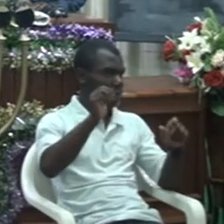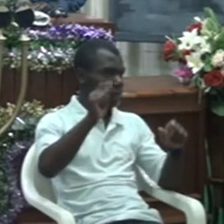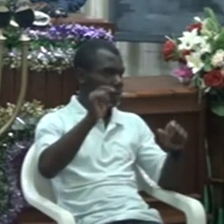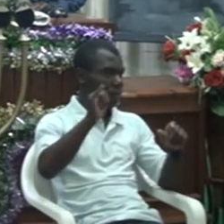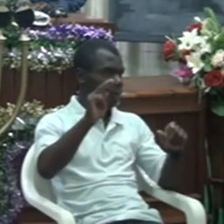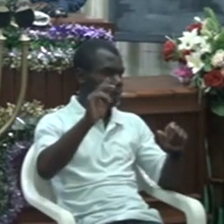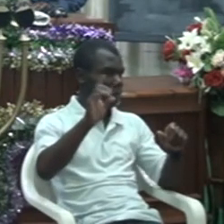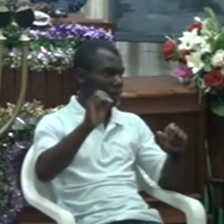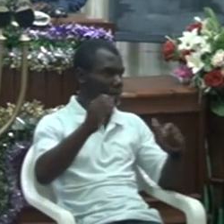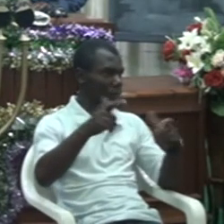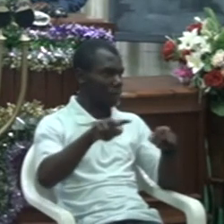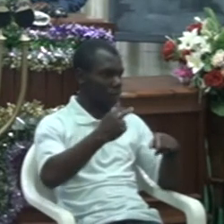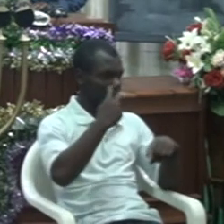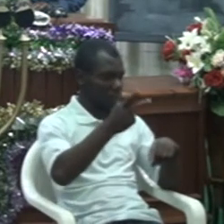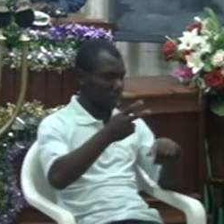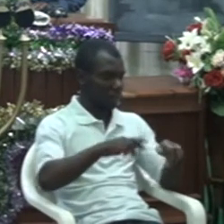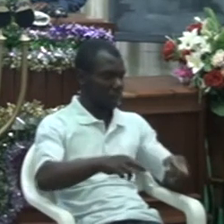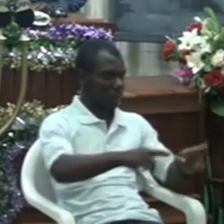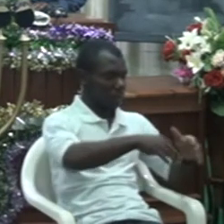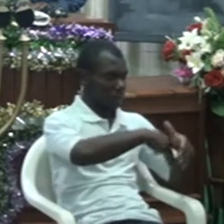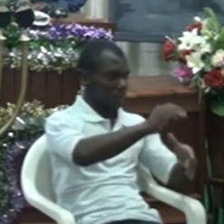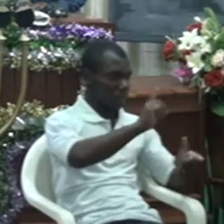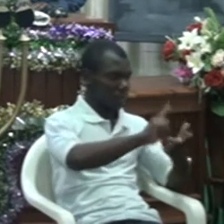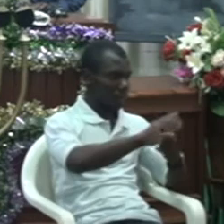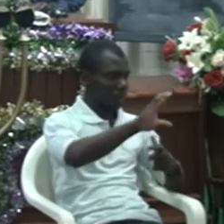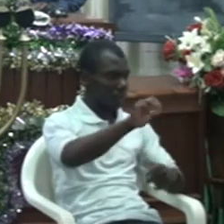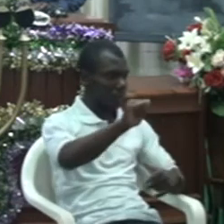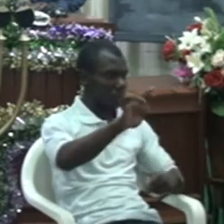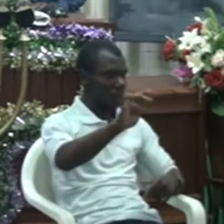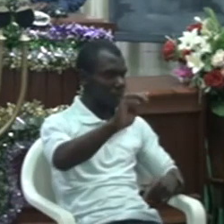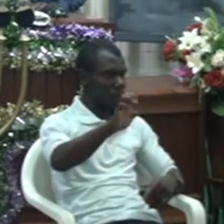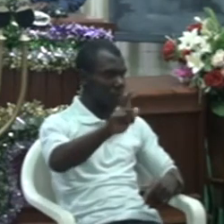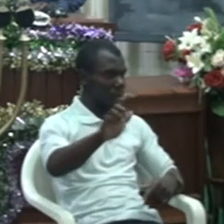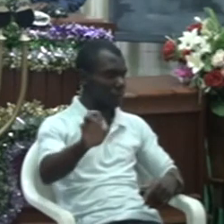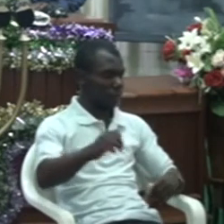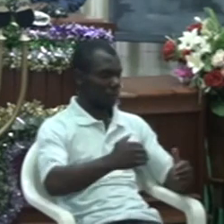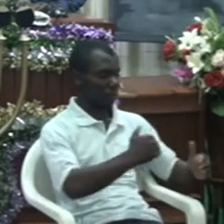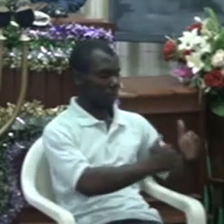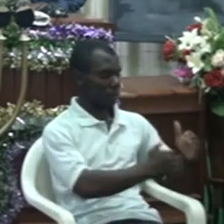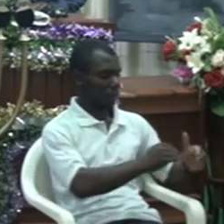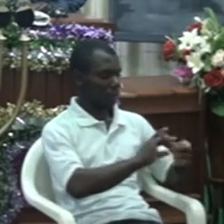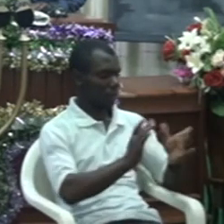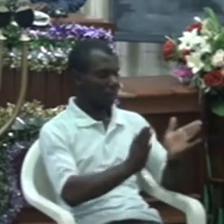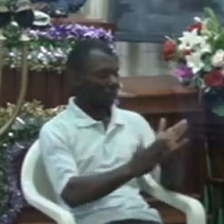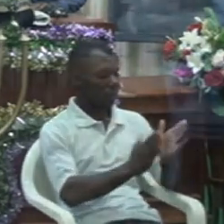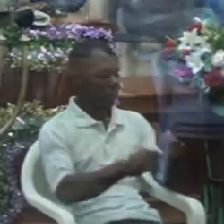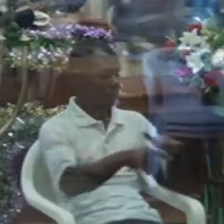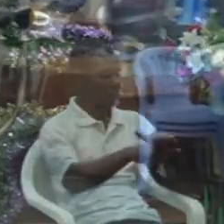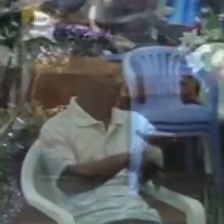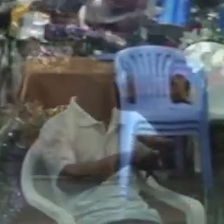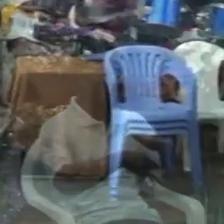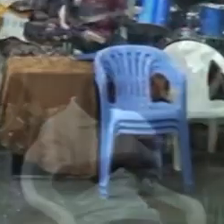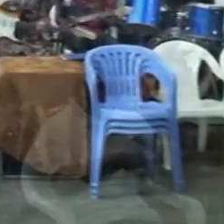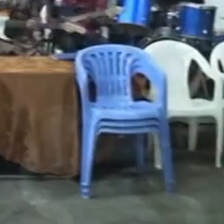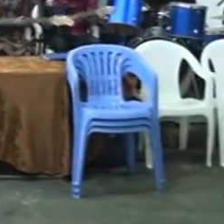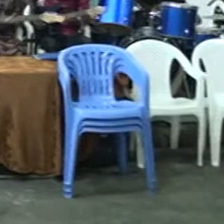Carmel kule. Quand on voit la route qui va vers Carmel. Face à face na école primaire. En face à face de l'école primaire.